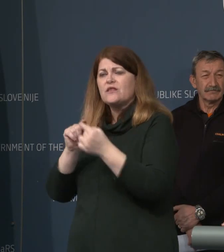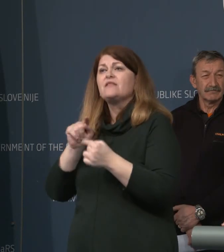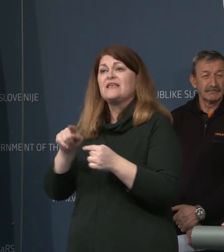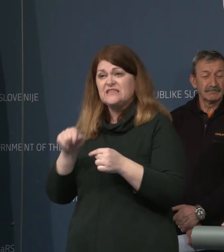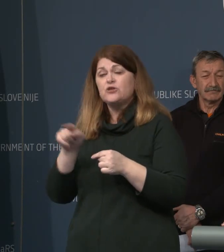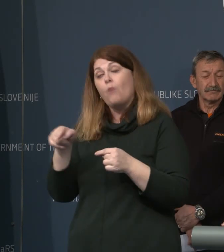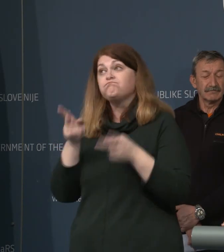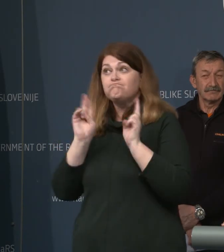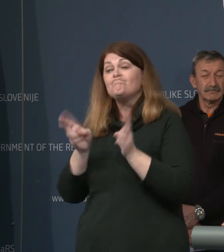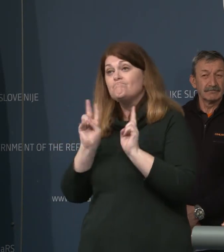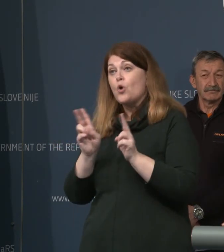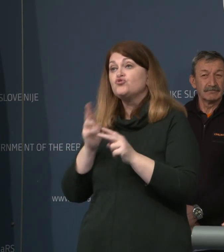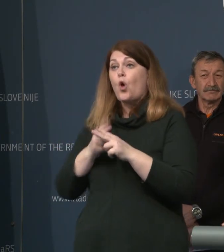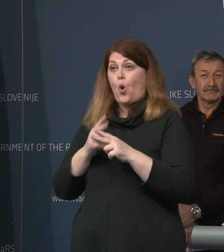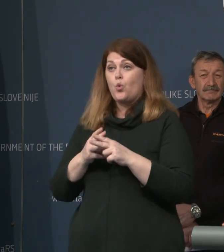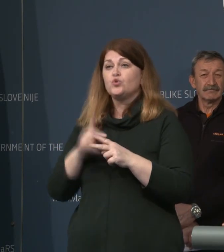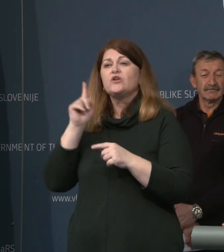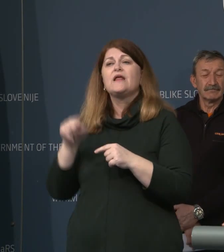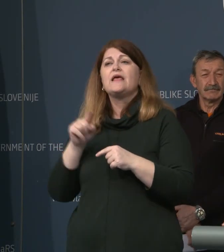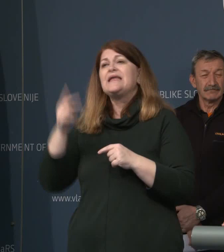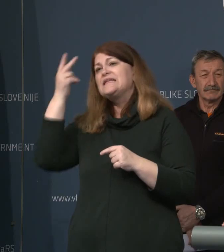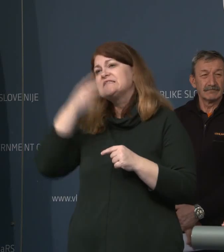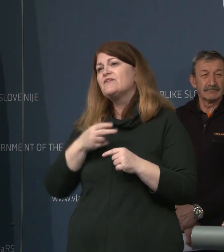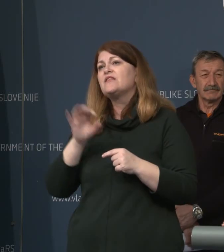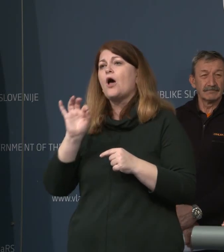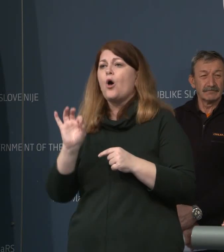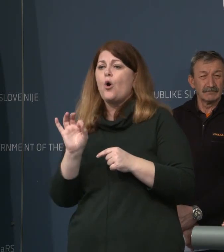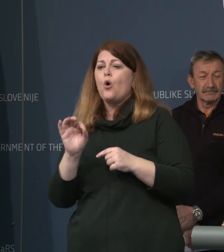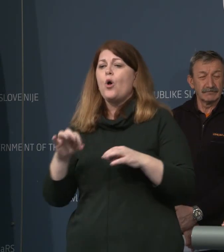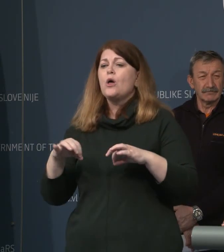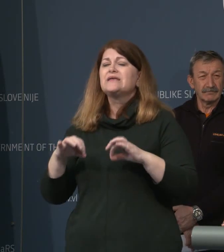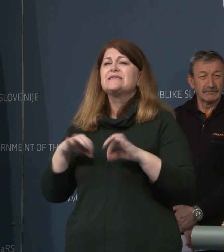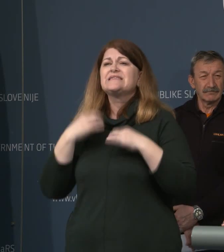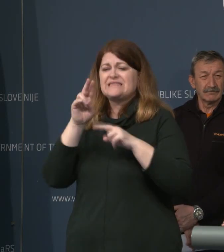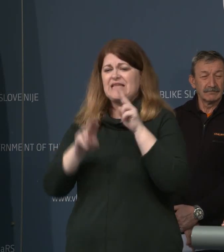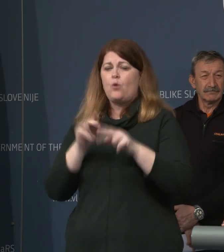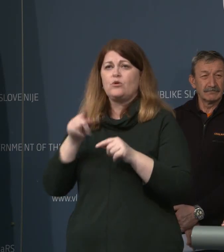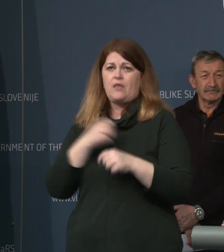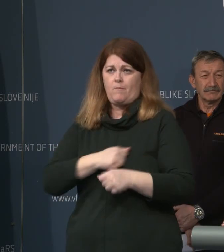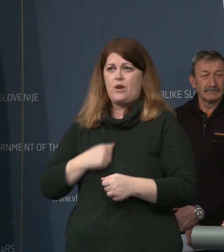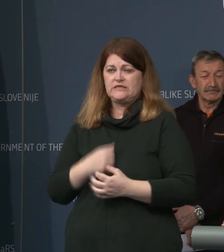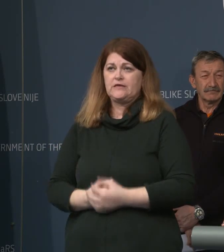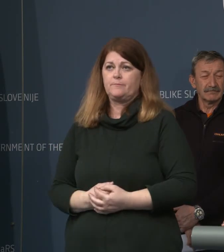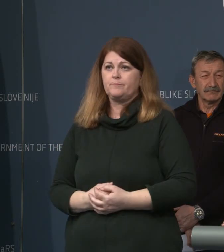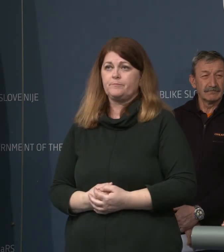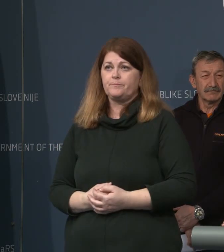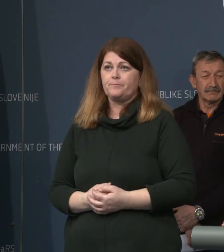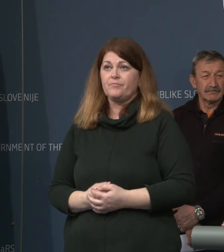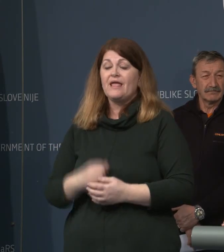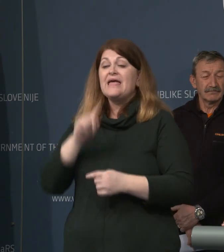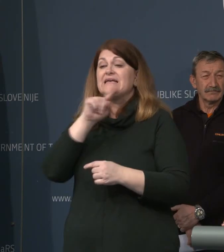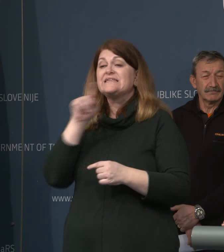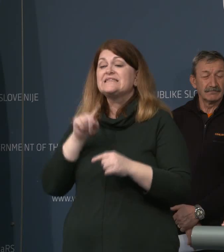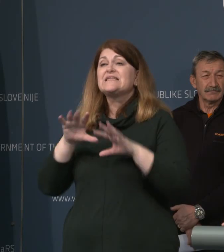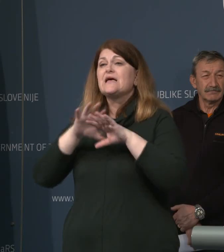ali so potencialno okuženi in pa seveda o samem zdravljenju te bolezni. No, z ukrepi